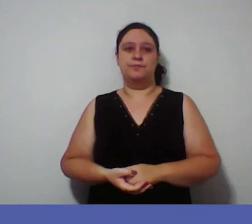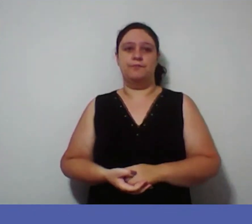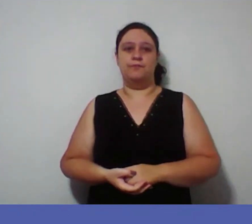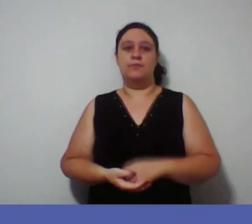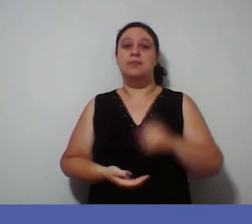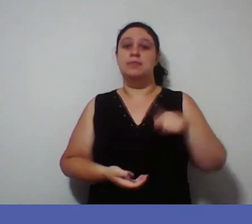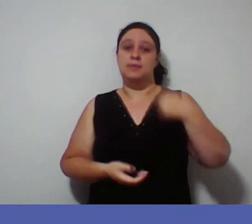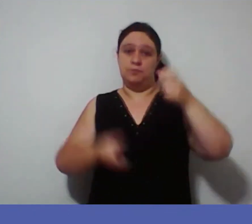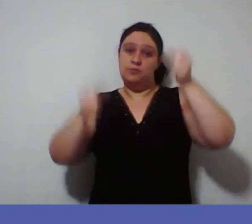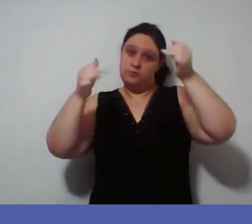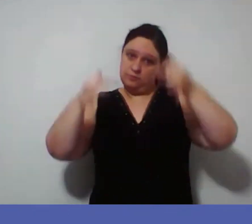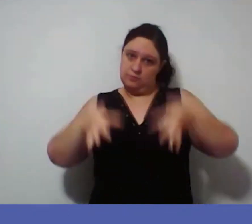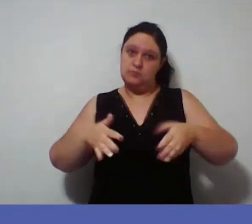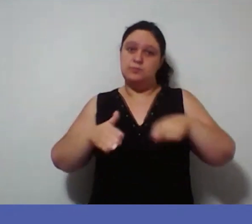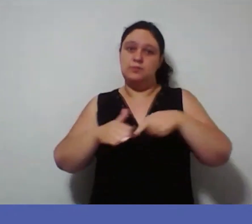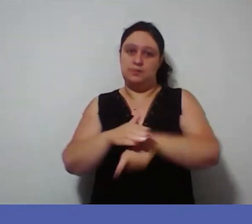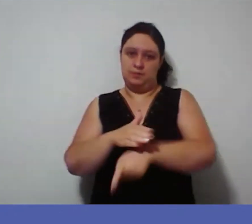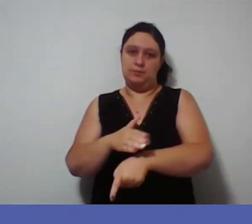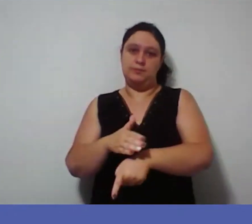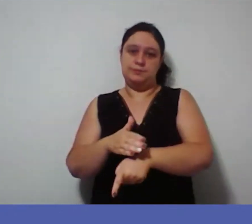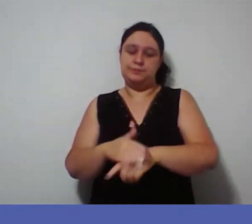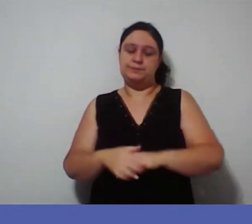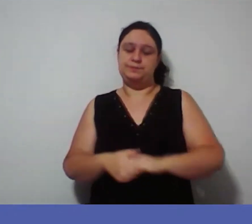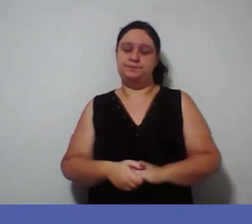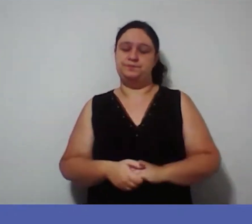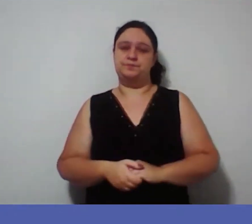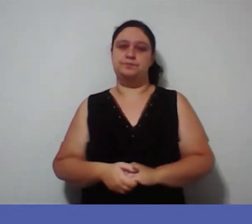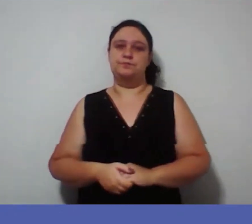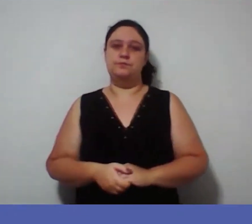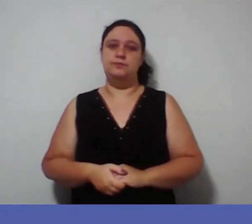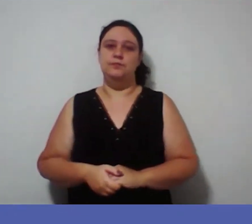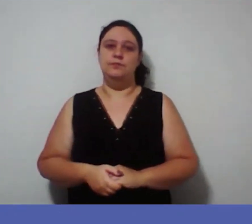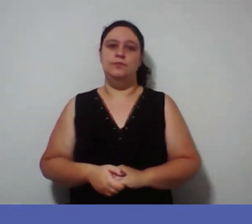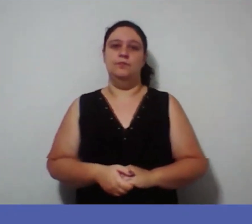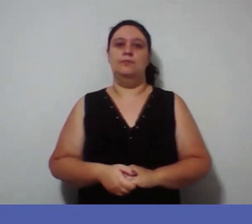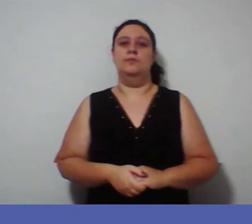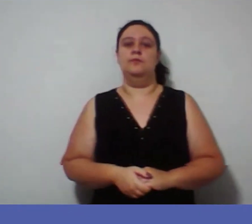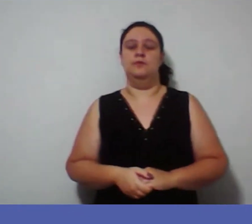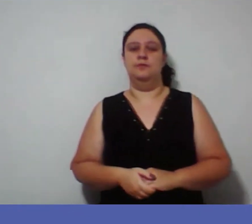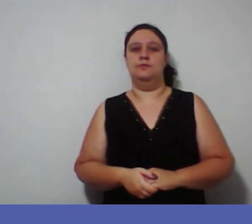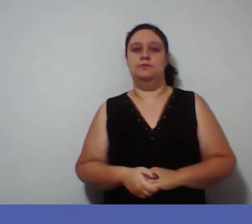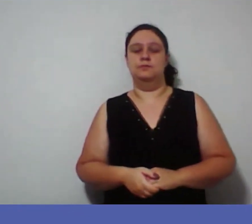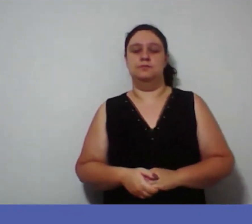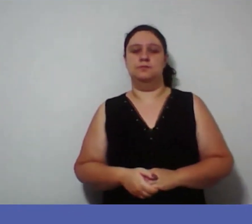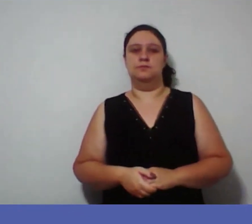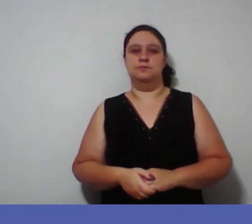vou falar muito ainda sobre isso, de voltarmos a ser como uma criança.